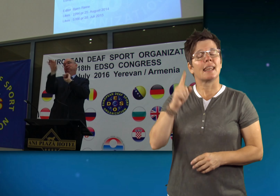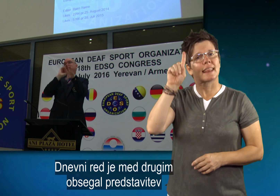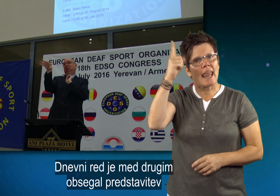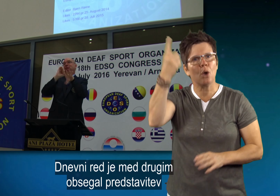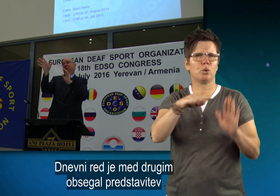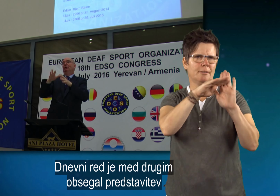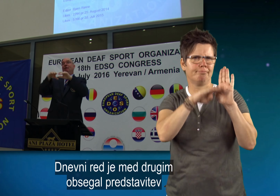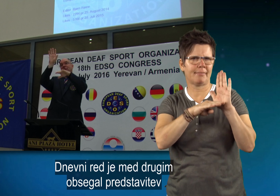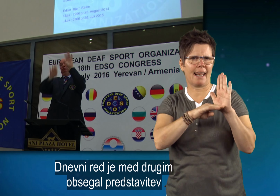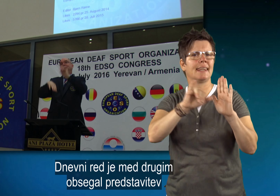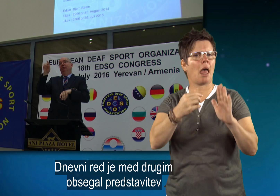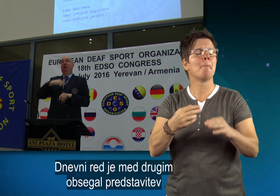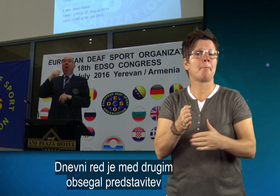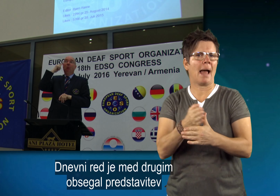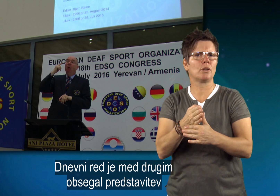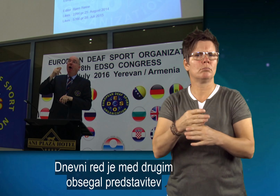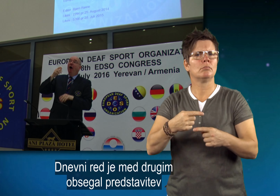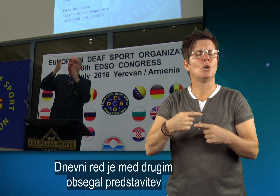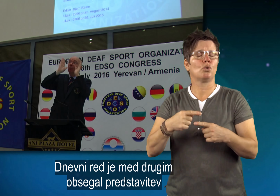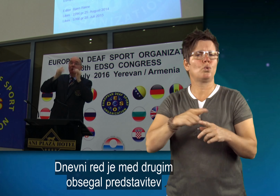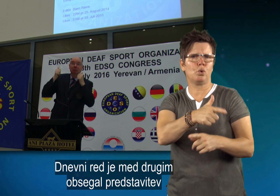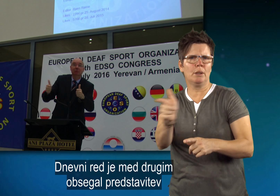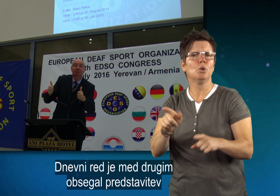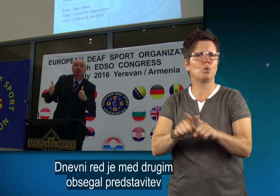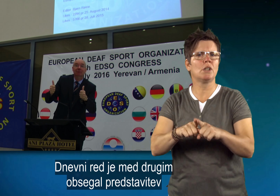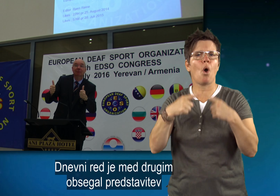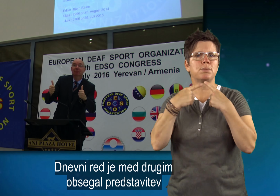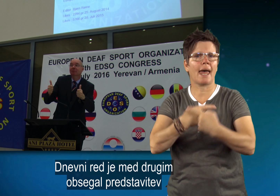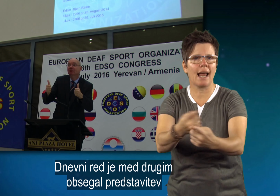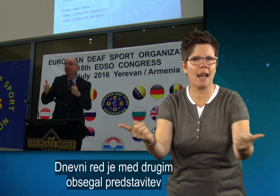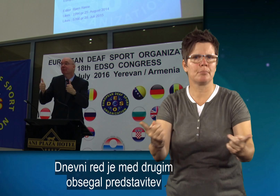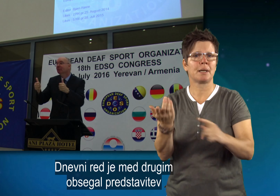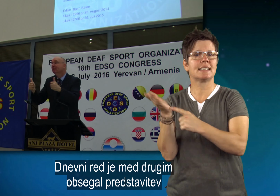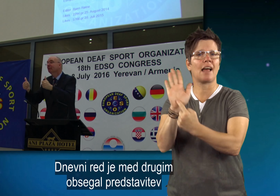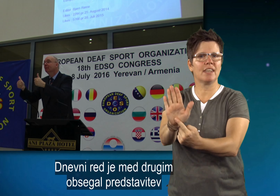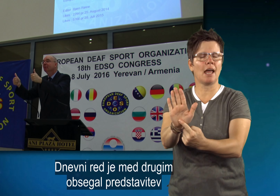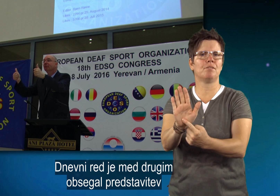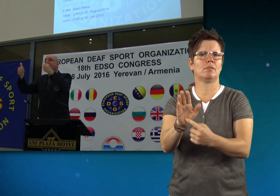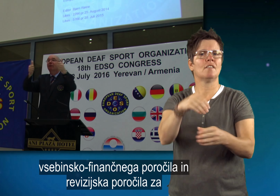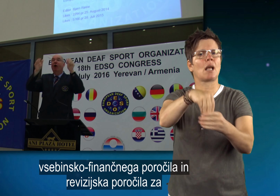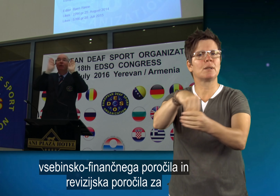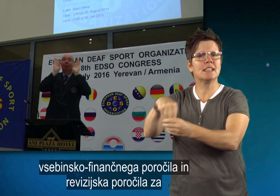Dnevni red je med drugim obsegal predstavitev vsebinsko-finančnega poročila in revizijska poročila za